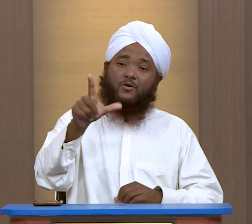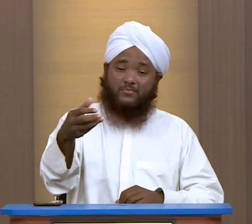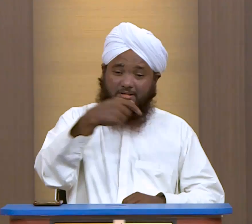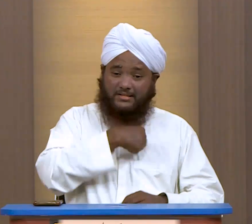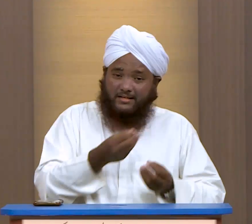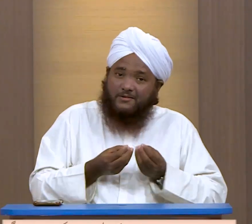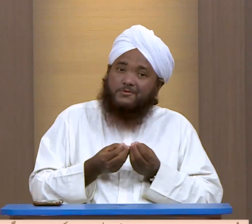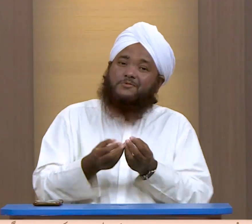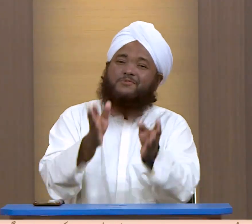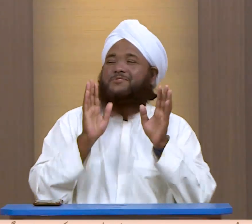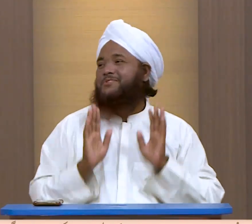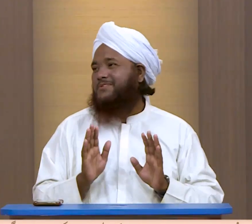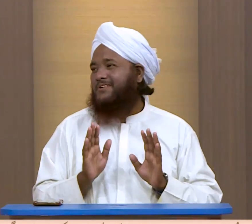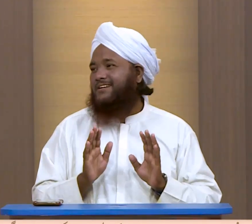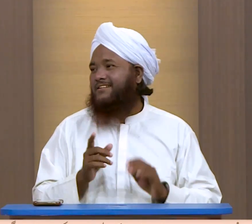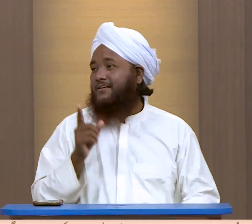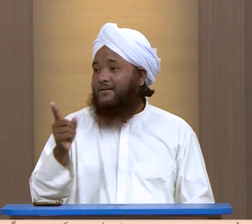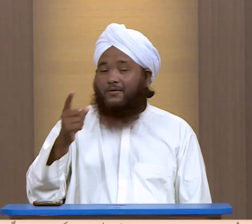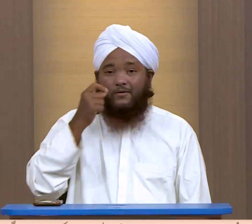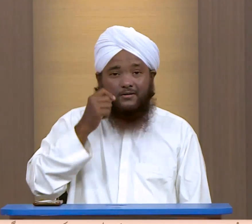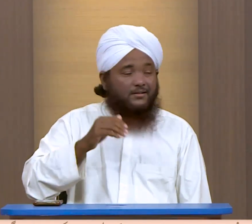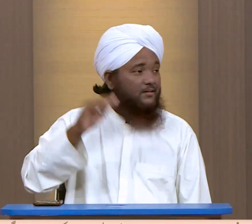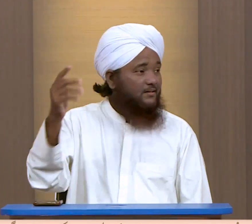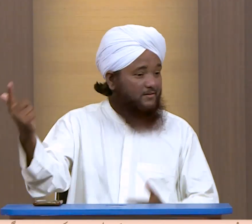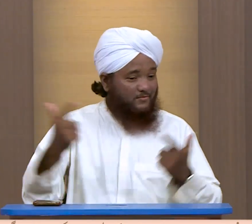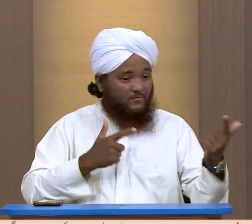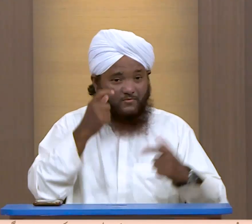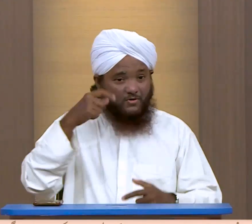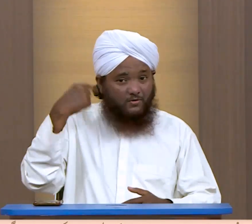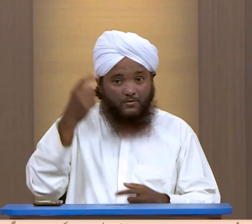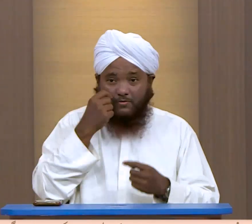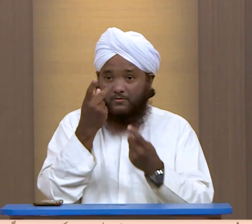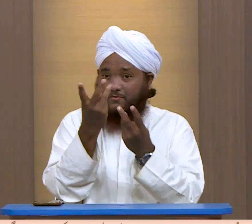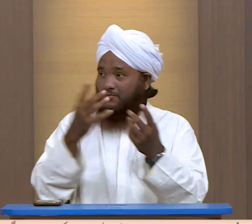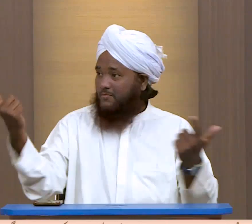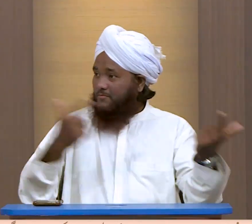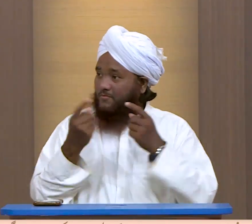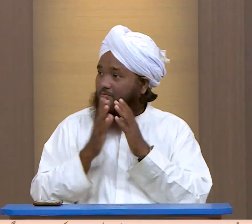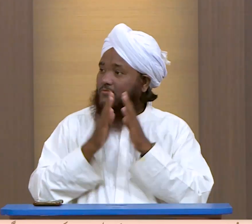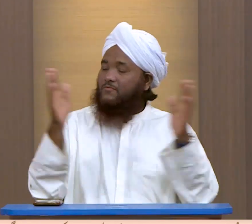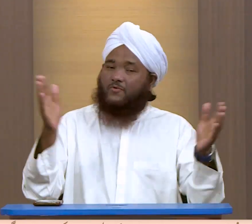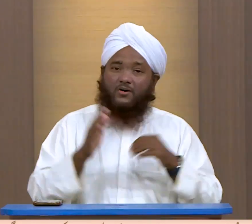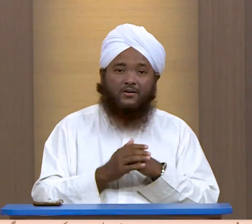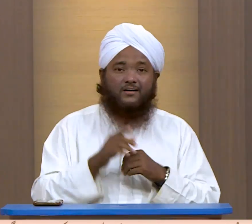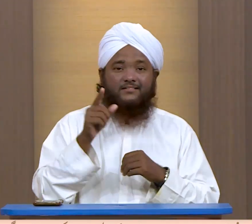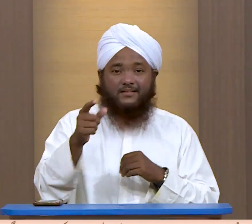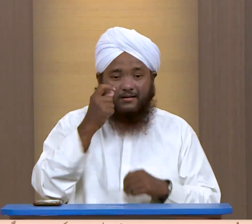اس طرح ان کے متعلقین میں اضافہ ہوتا ہے، اور ایک وقت ایسا آتا ہے کہ بڑوں کا ادب